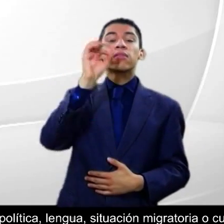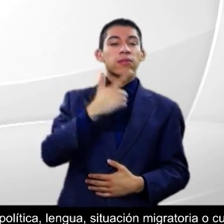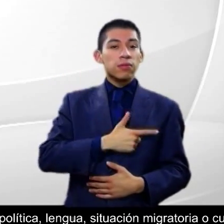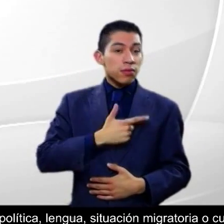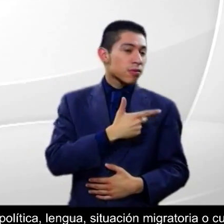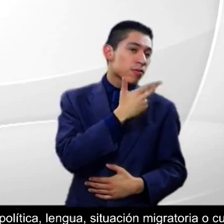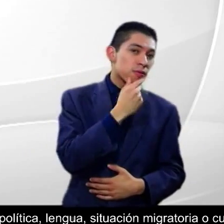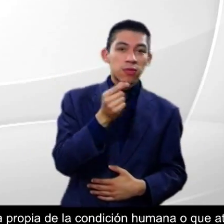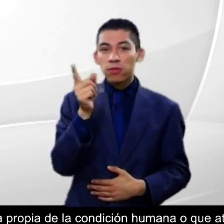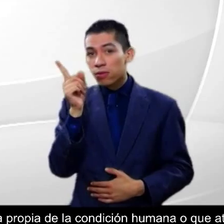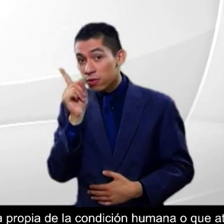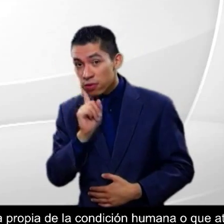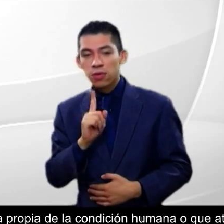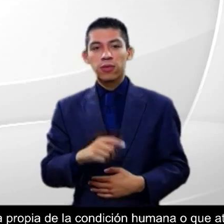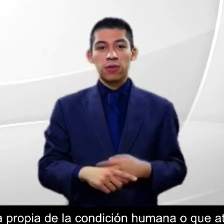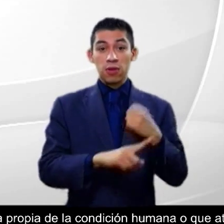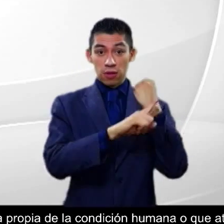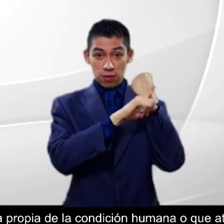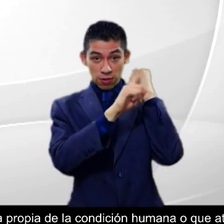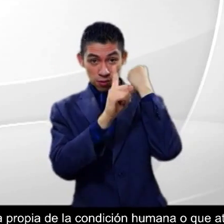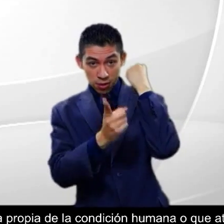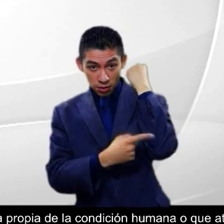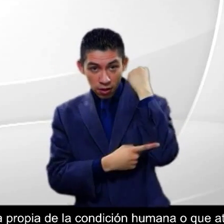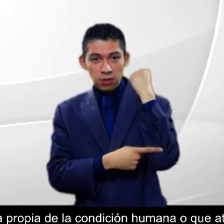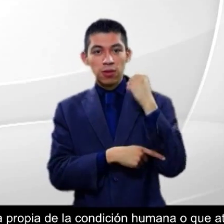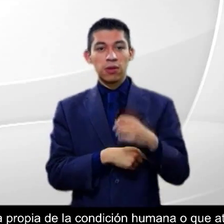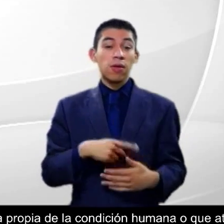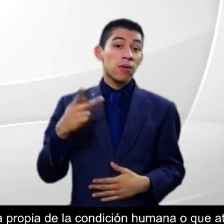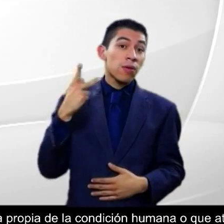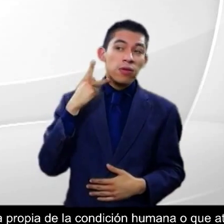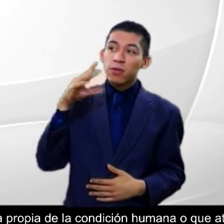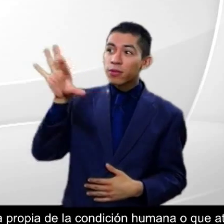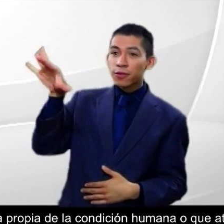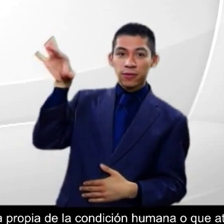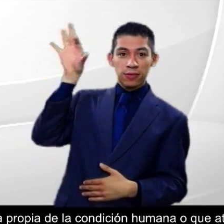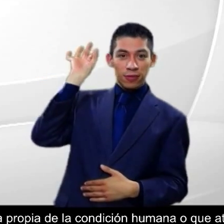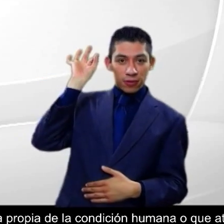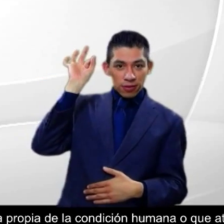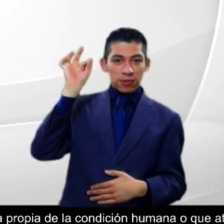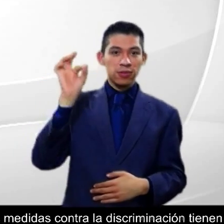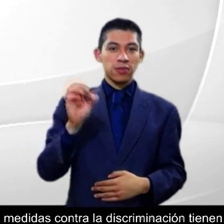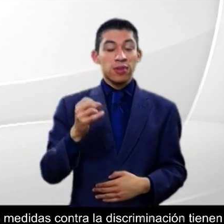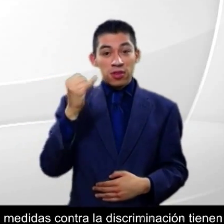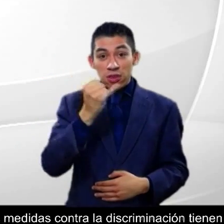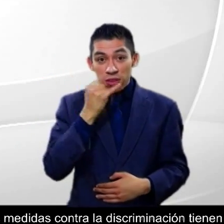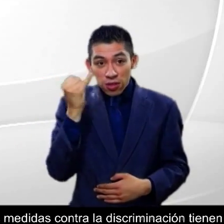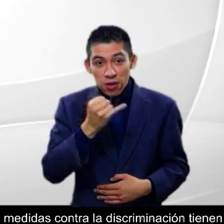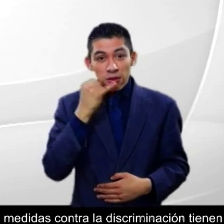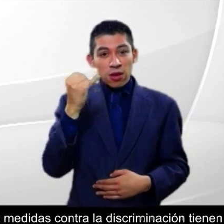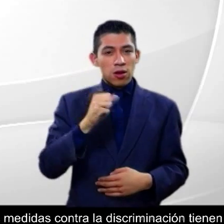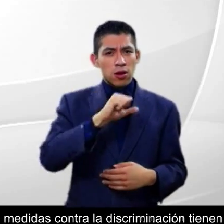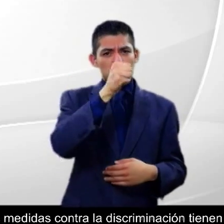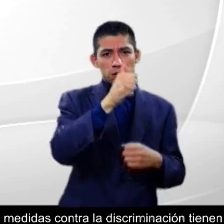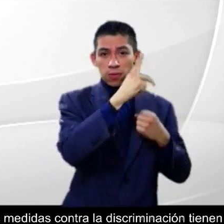cualquier otra característica propia de la condición humana O que atente contra su dignidad Las medidas contra la